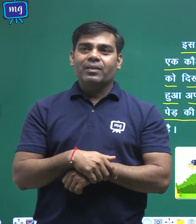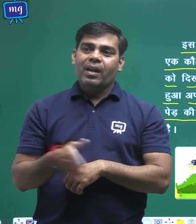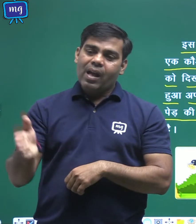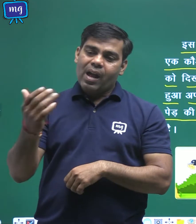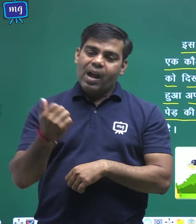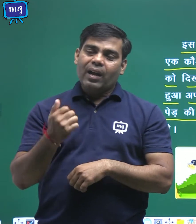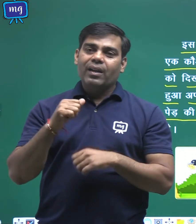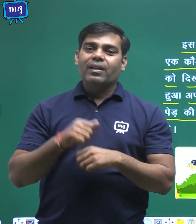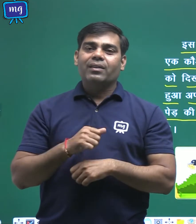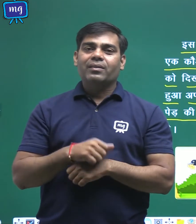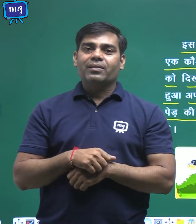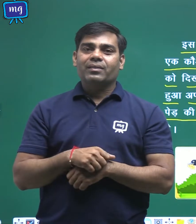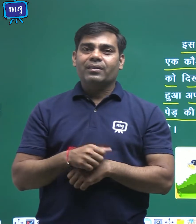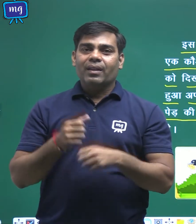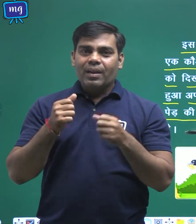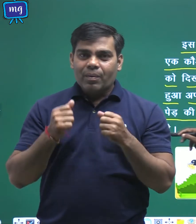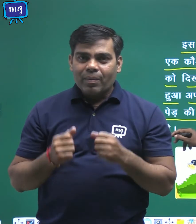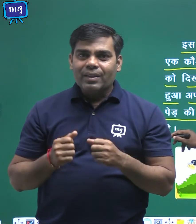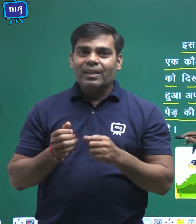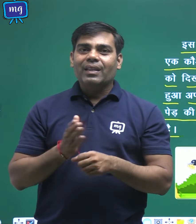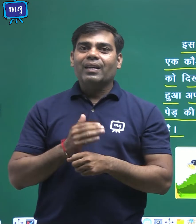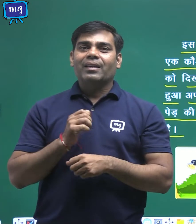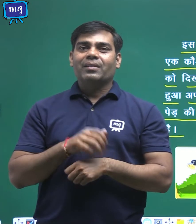आकर बैठ जाता है।